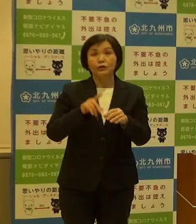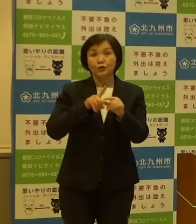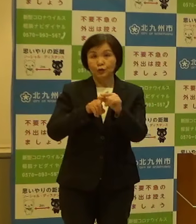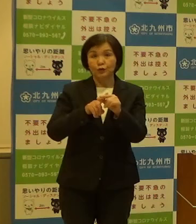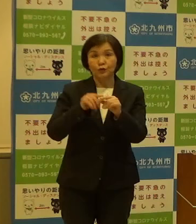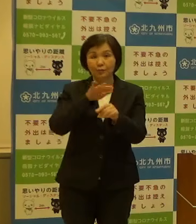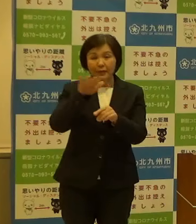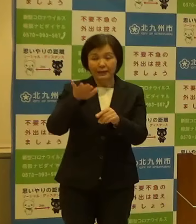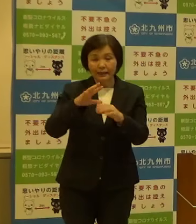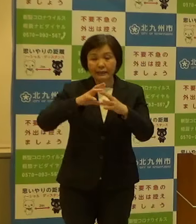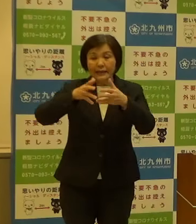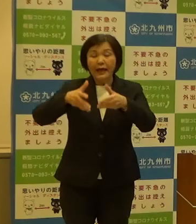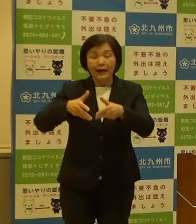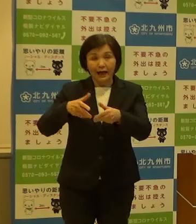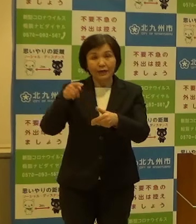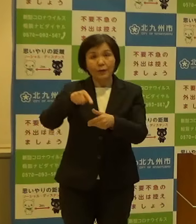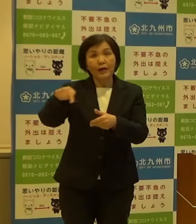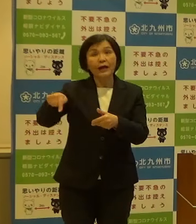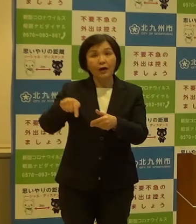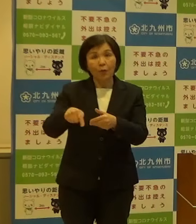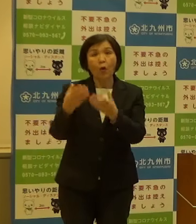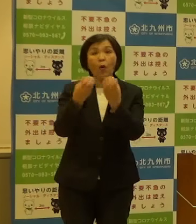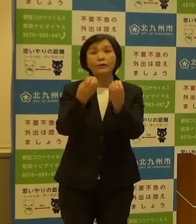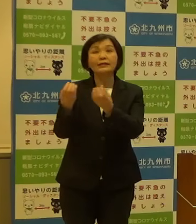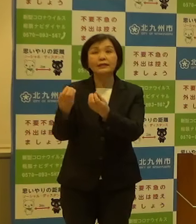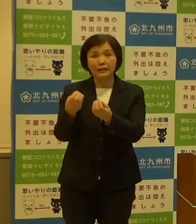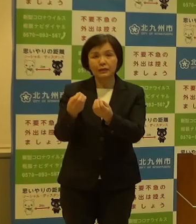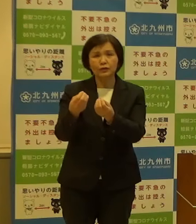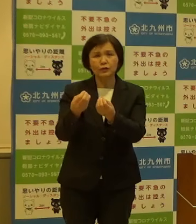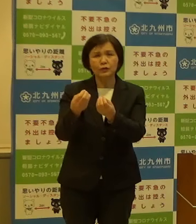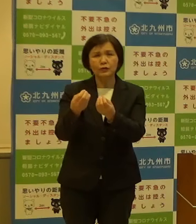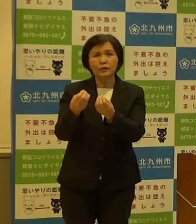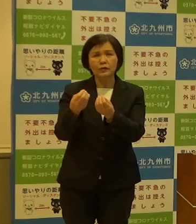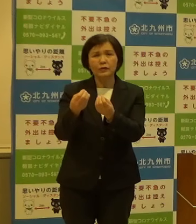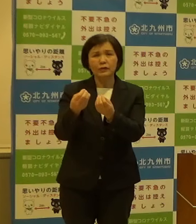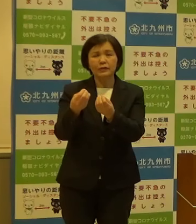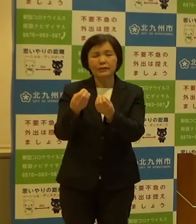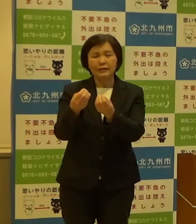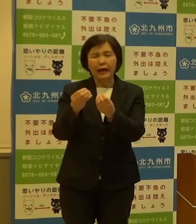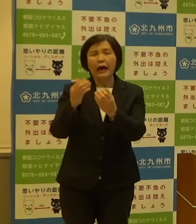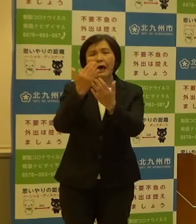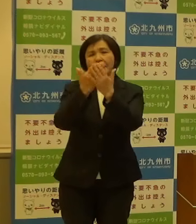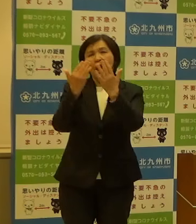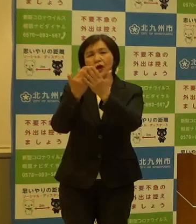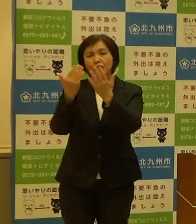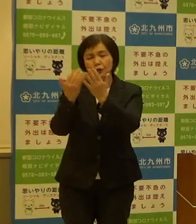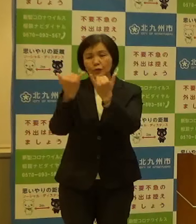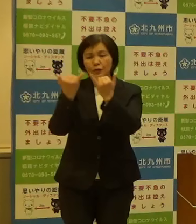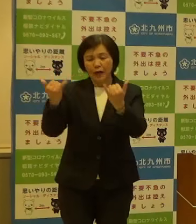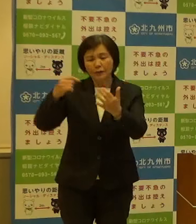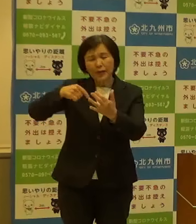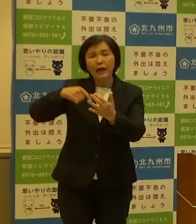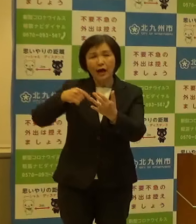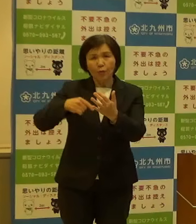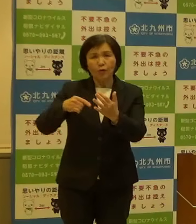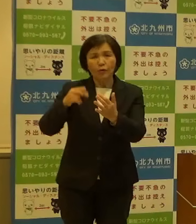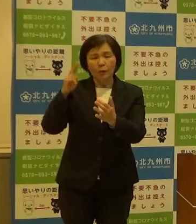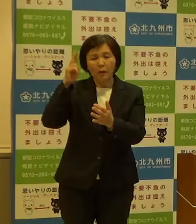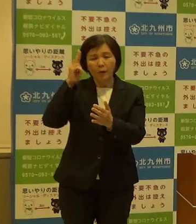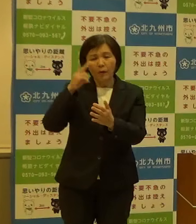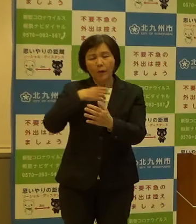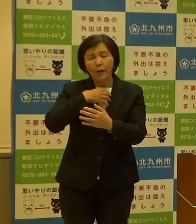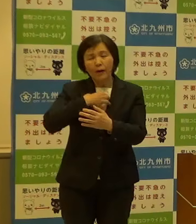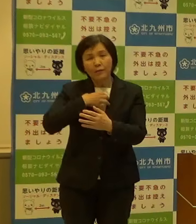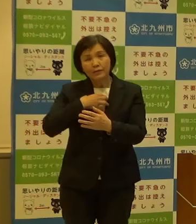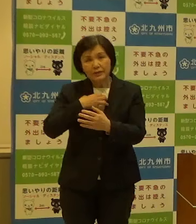に、犠牲者の一つがこのアートの世界だということであります。経済的に大変な状況に陥